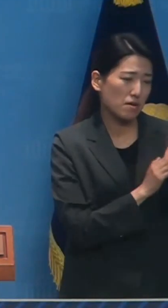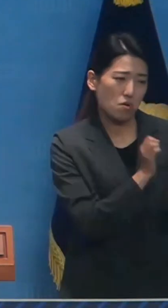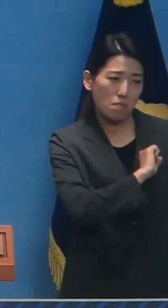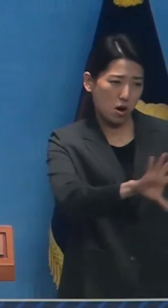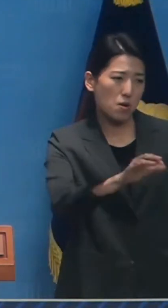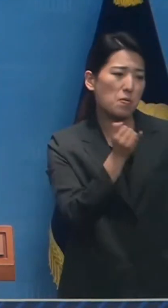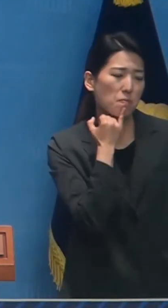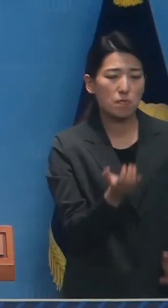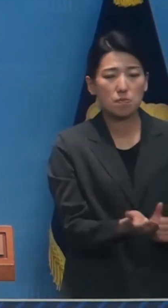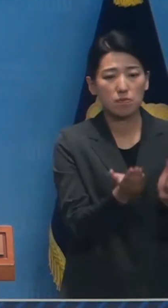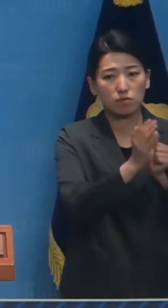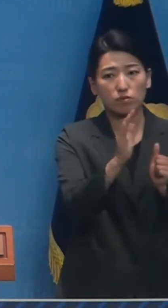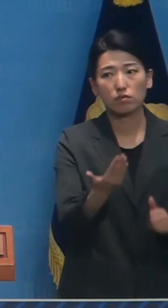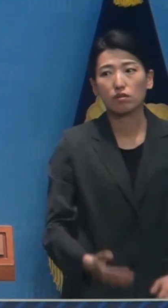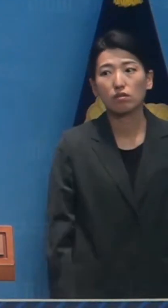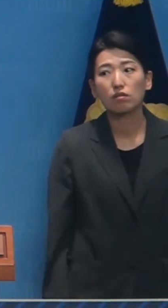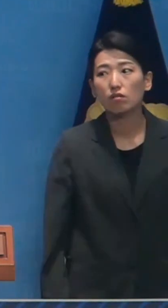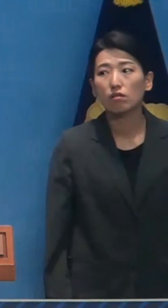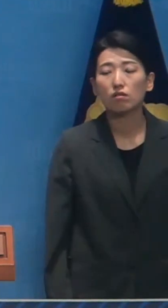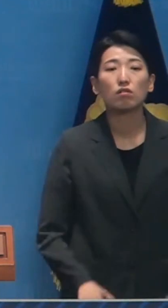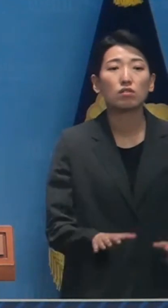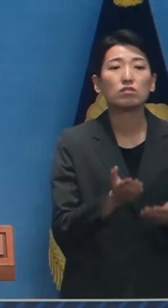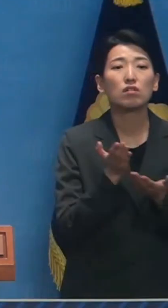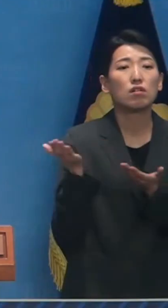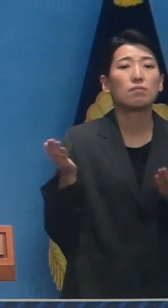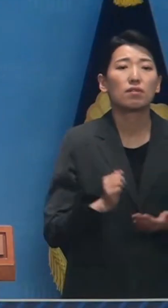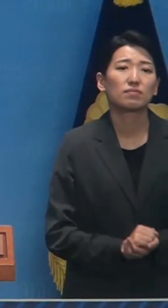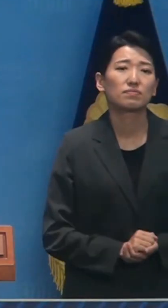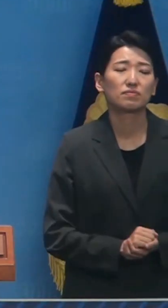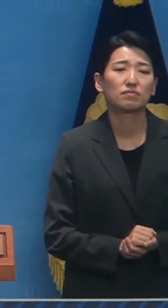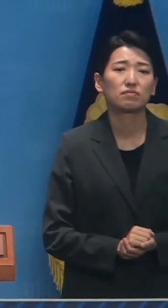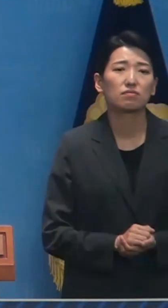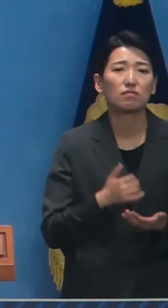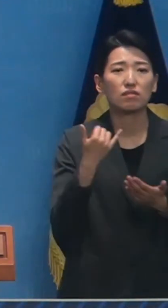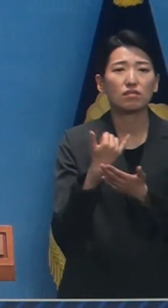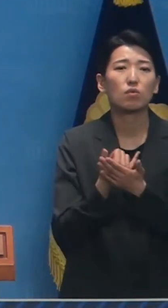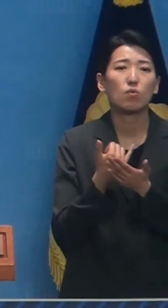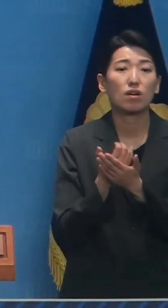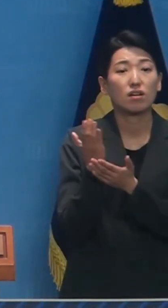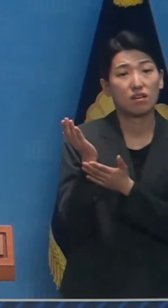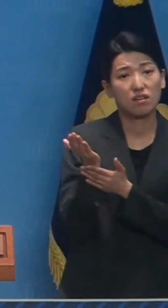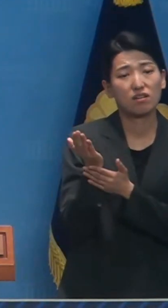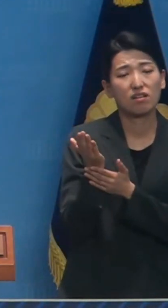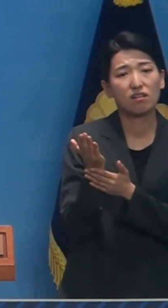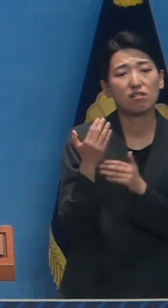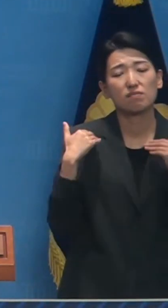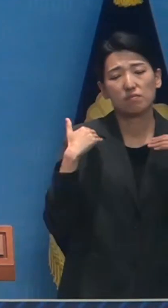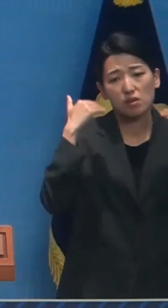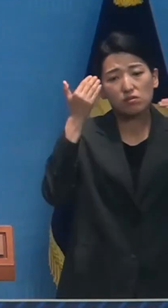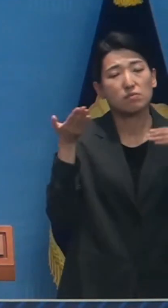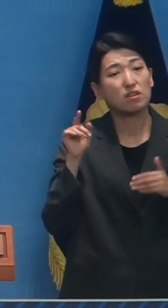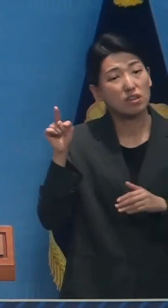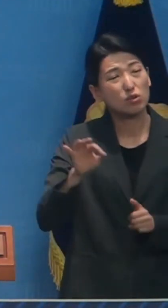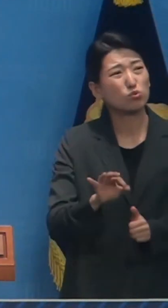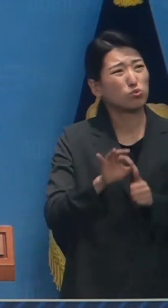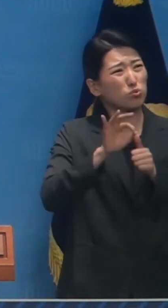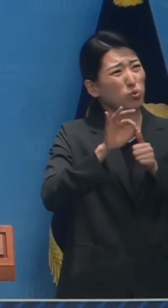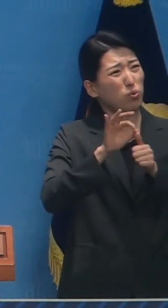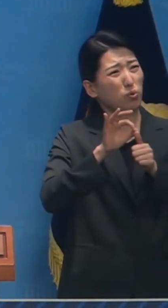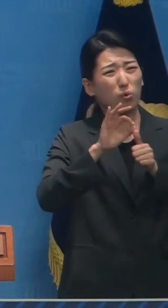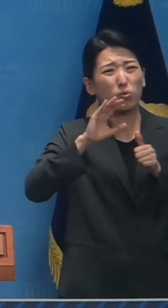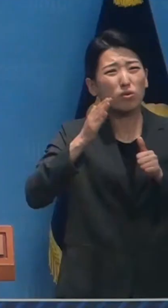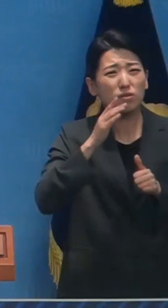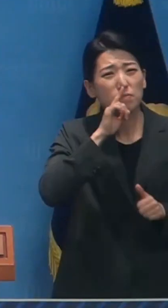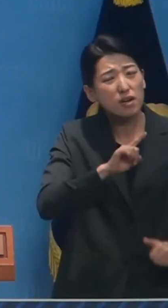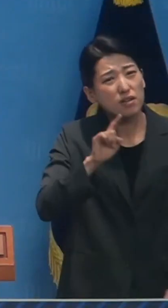말합니다. 여기 나이 드신 고아분들이 구조된 아이들입니까? 이분들은 국가가 인위적으로 만든 고아